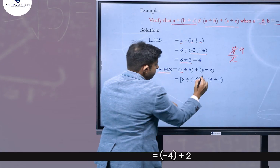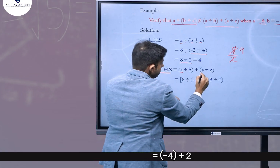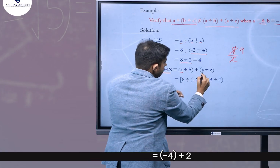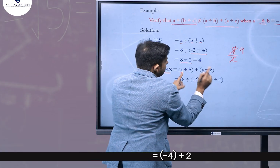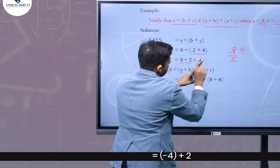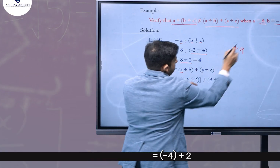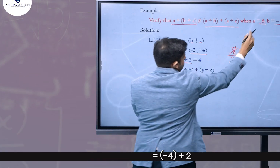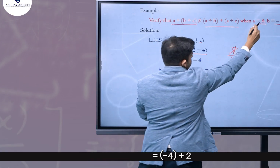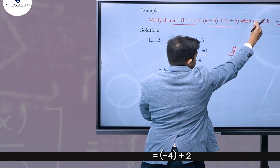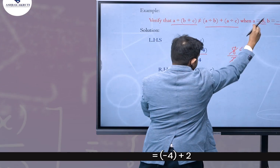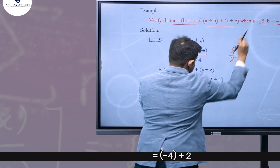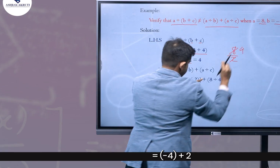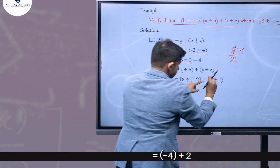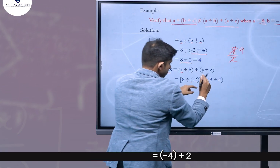-4 plus 2.